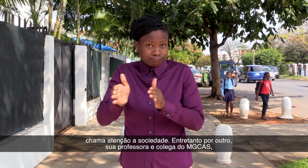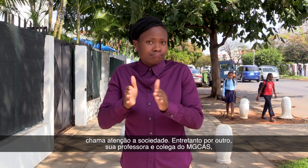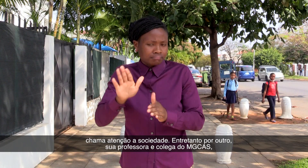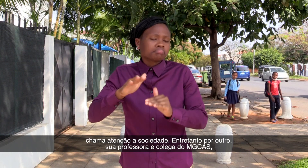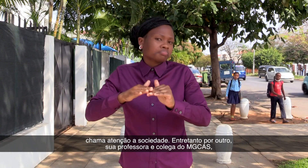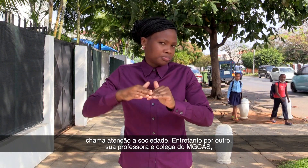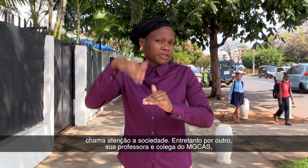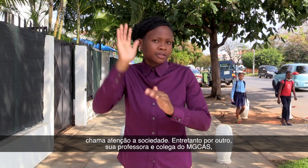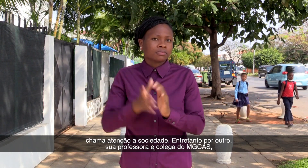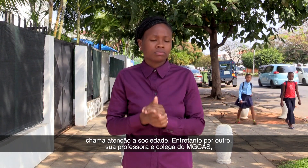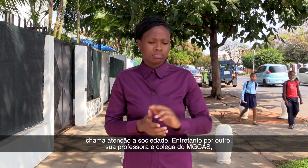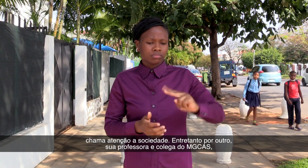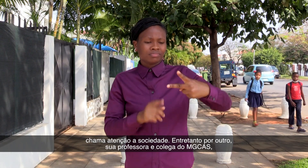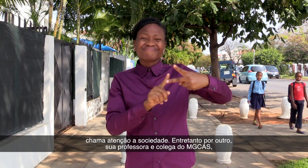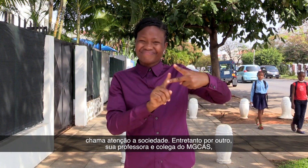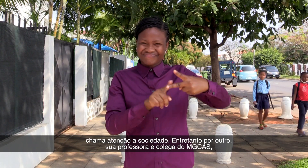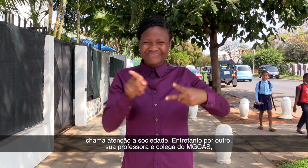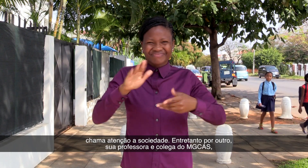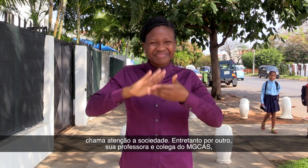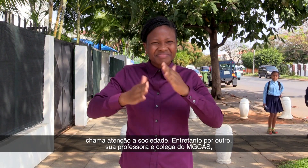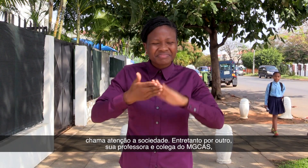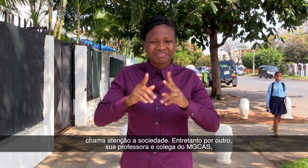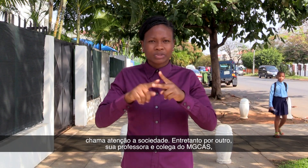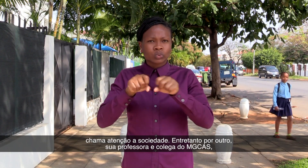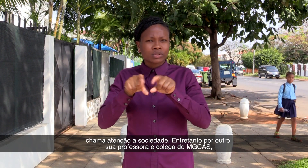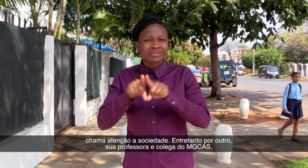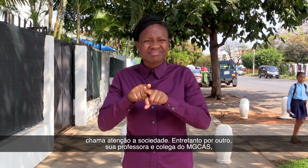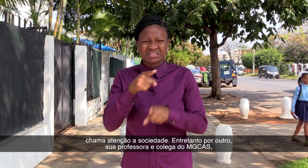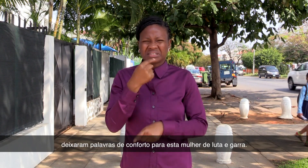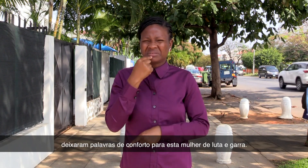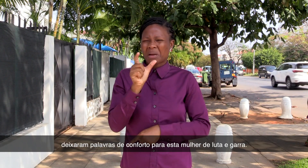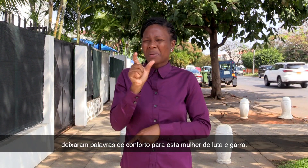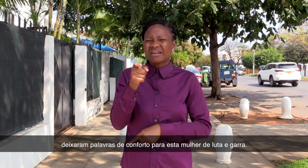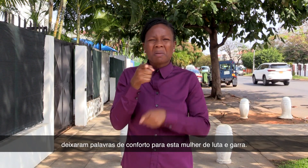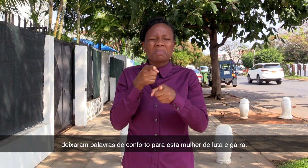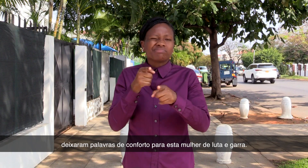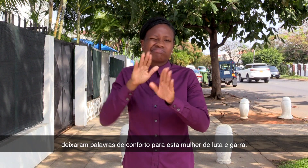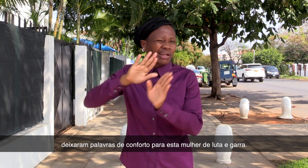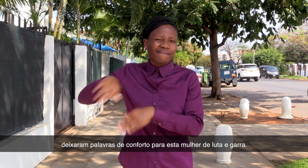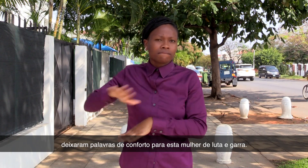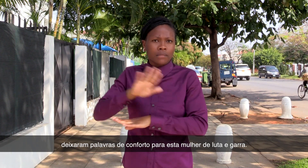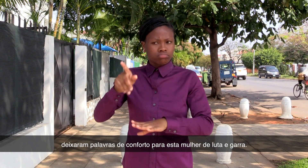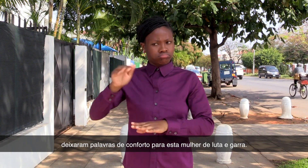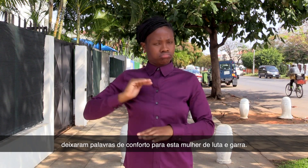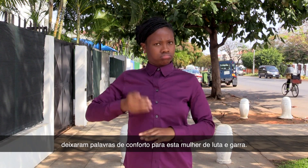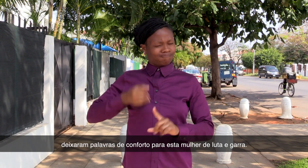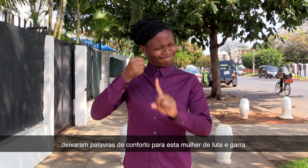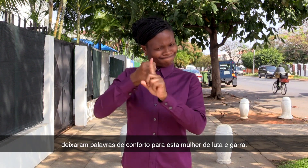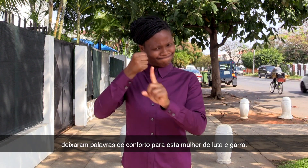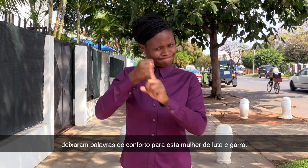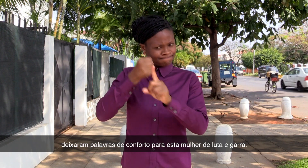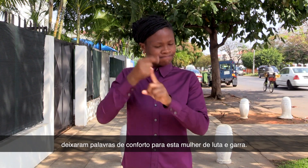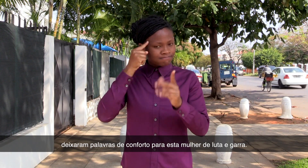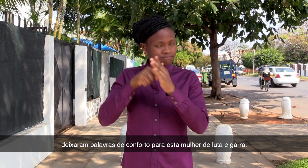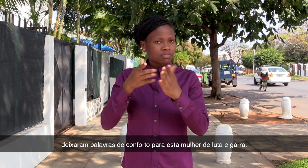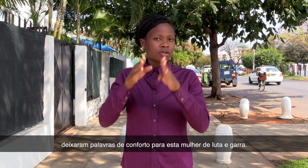lado, sua professora e colega do Ministério do Gênero, Criança e Ação Social deixaram palavras de conforto para esta mulher de